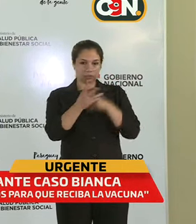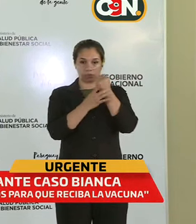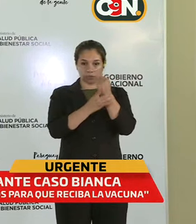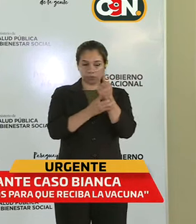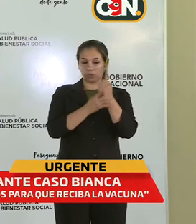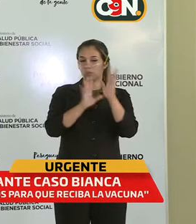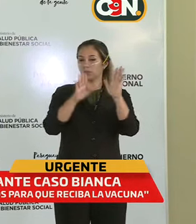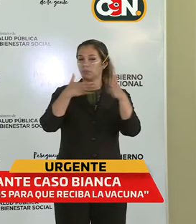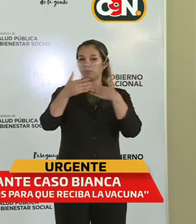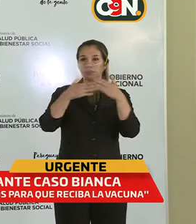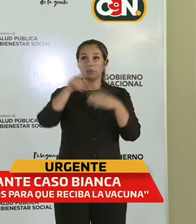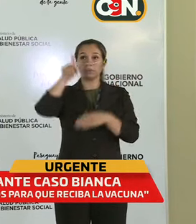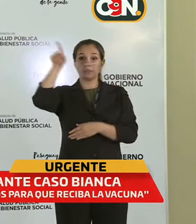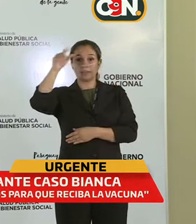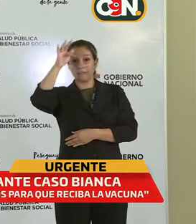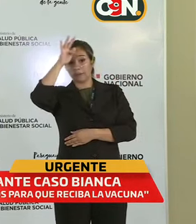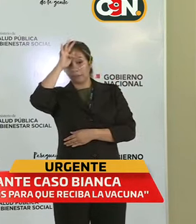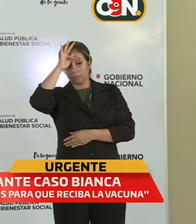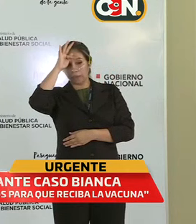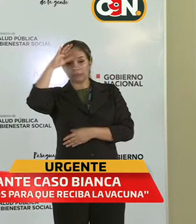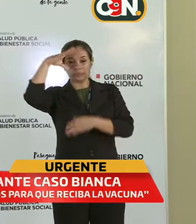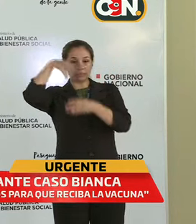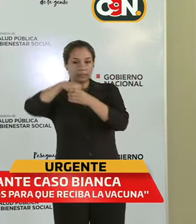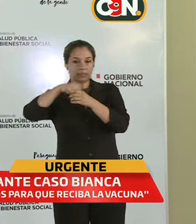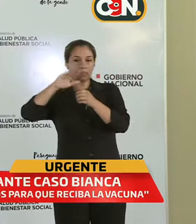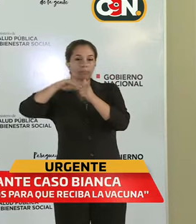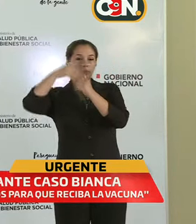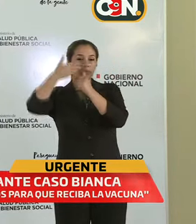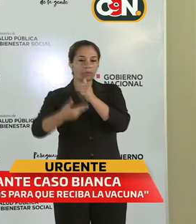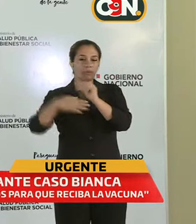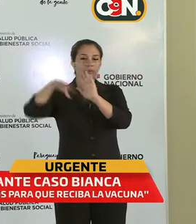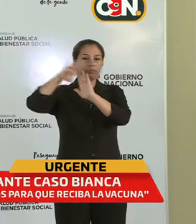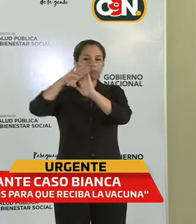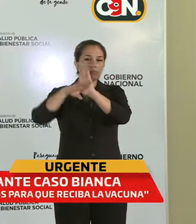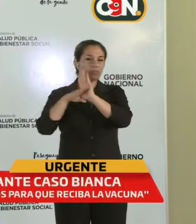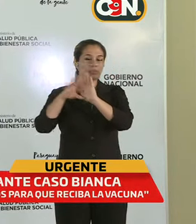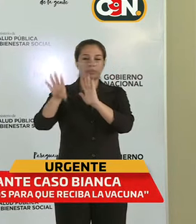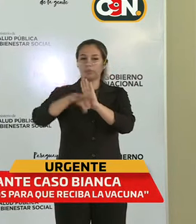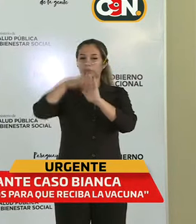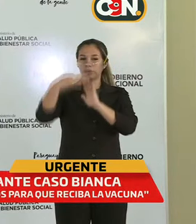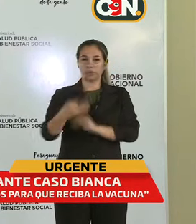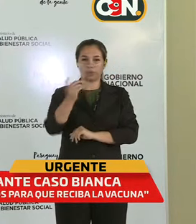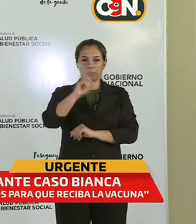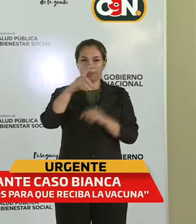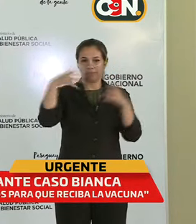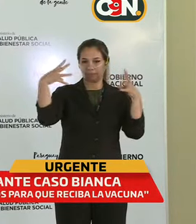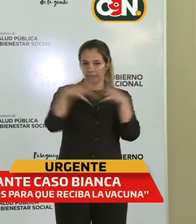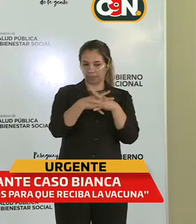la farmacéutica no ponga dentro de sus criterios de inclusión o exclusión ciertos criterios,